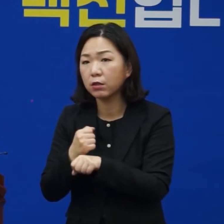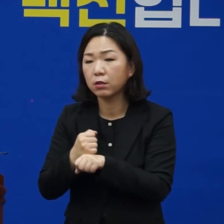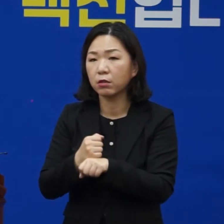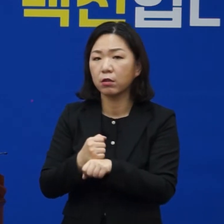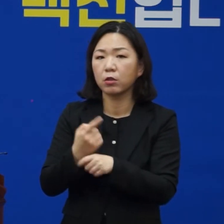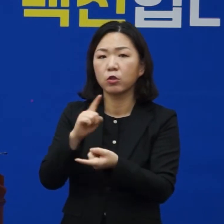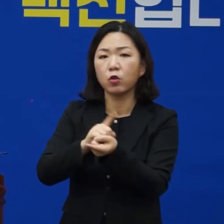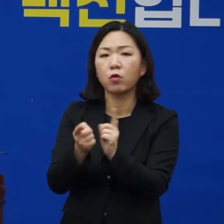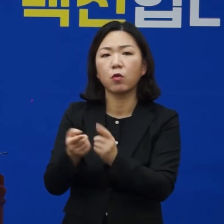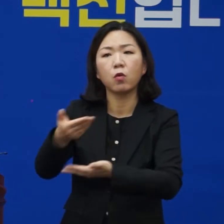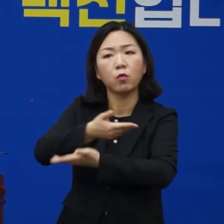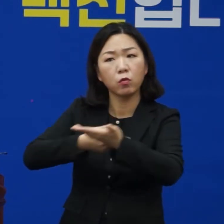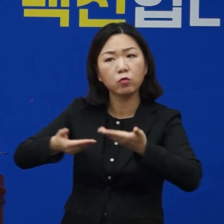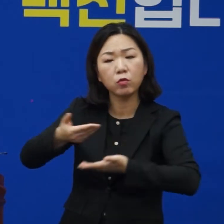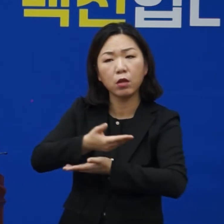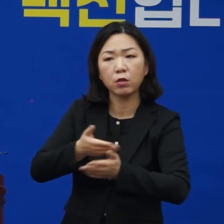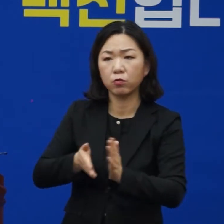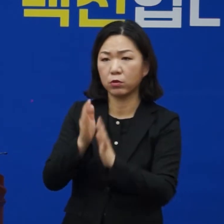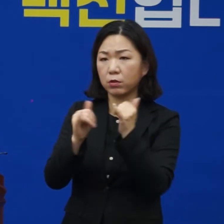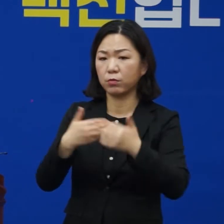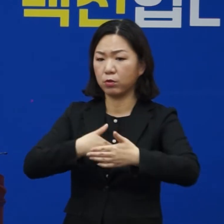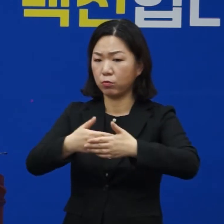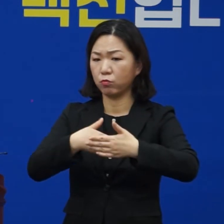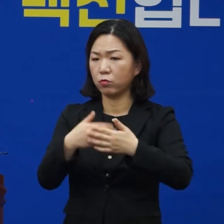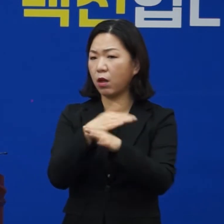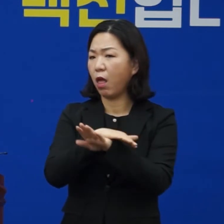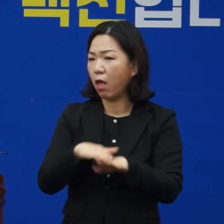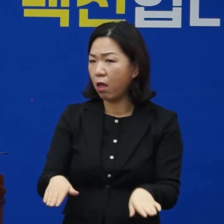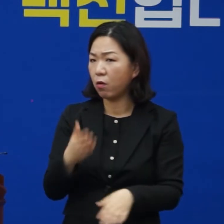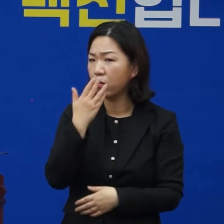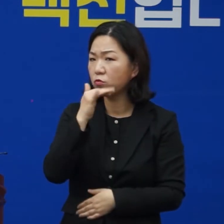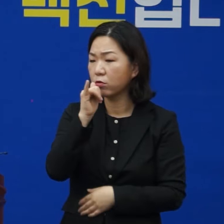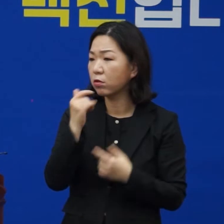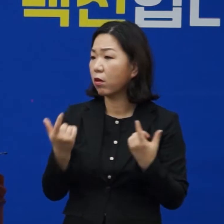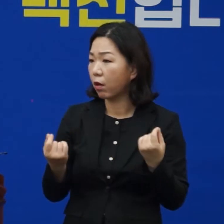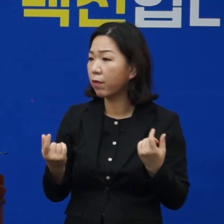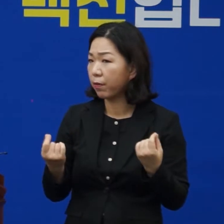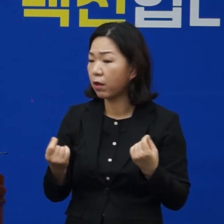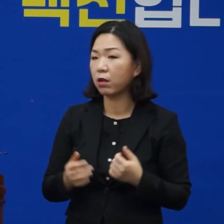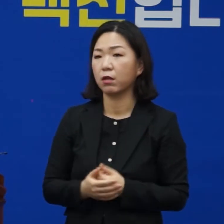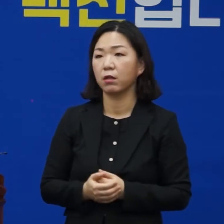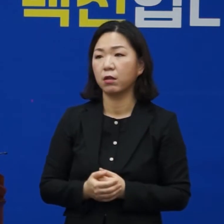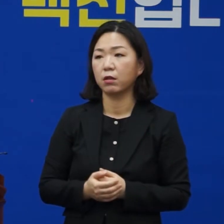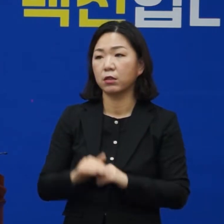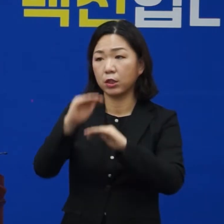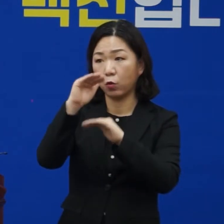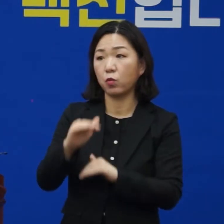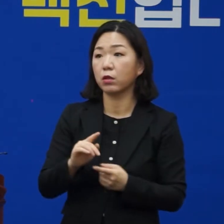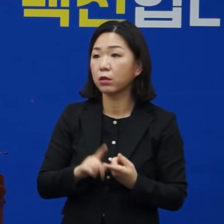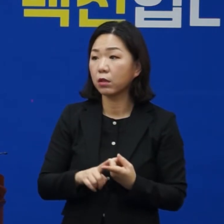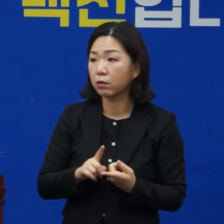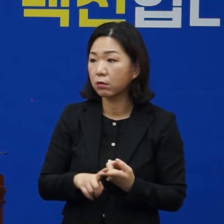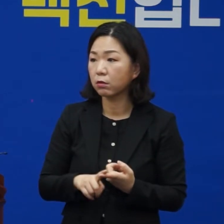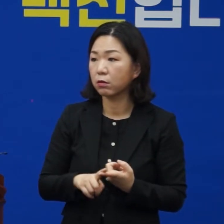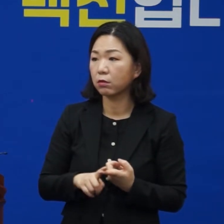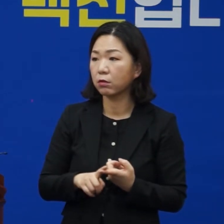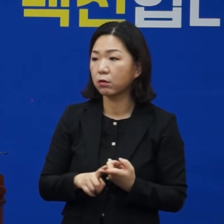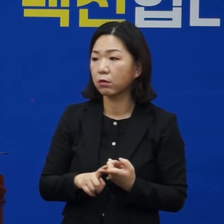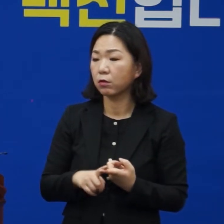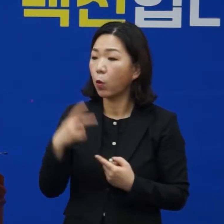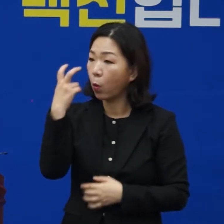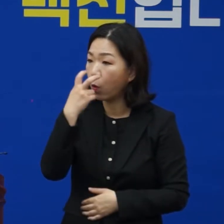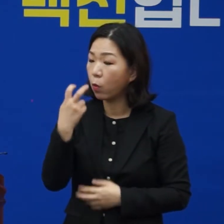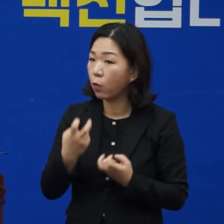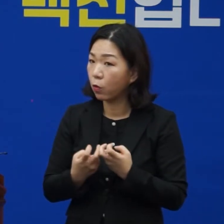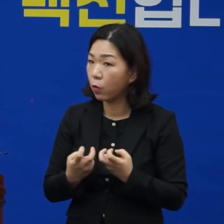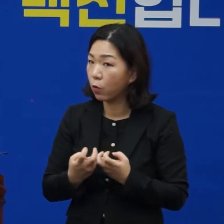좀 공유하는 게 시민들 불안을 좀 해소할 수 있지 않을까 이런 의견도 있습니다. 부분에 대해서 어떻게